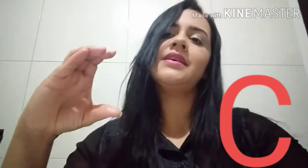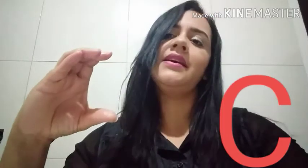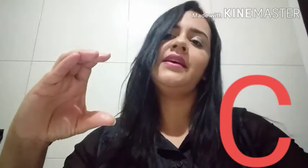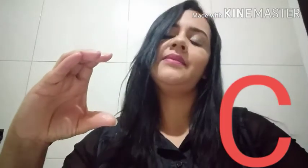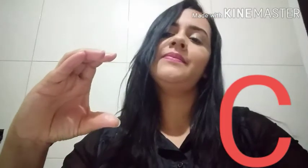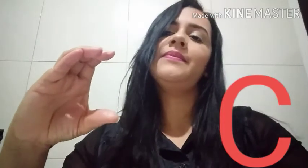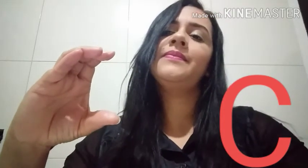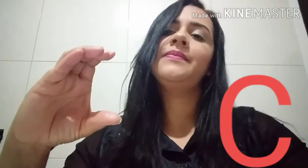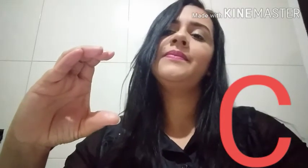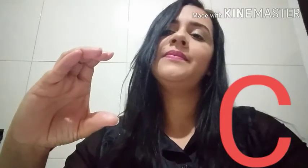C,